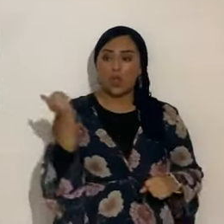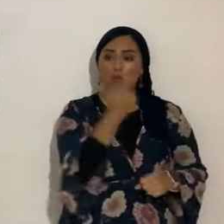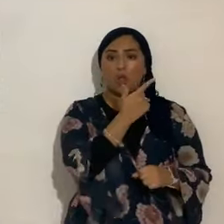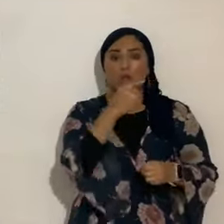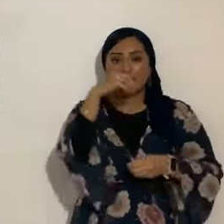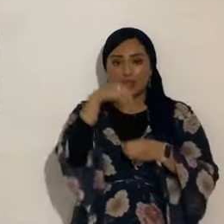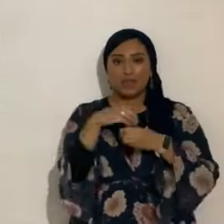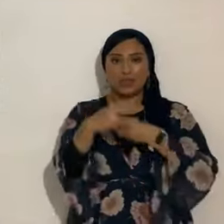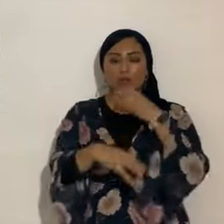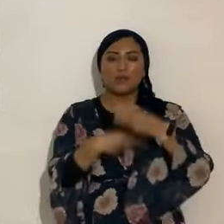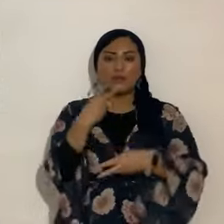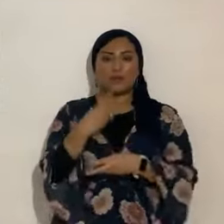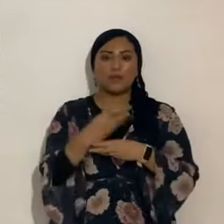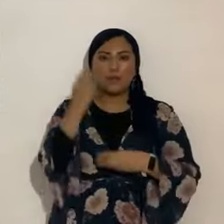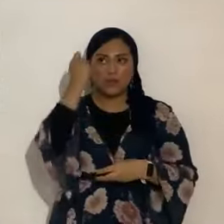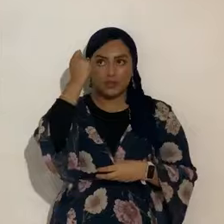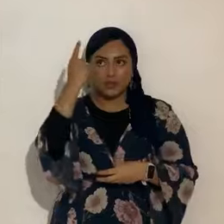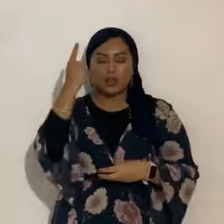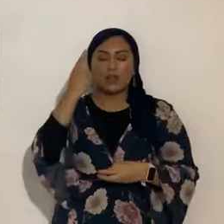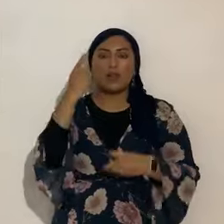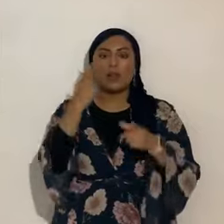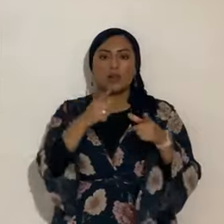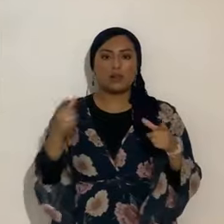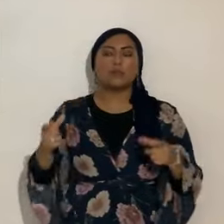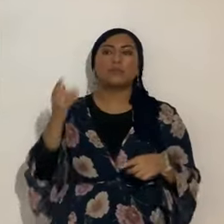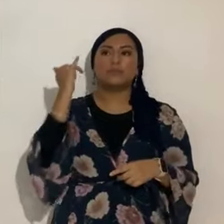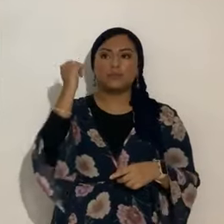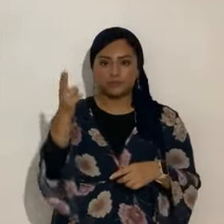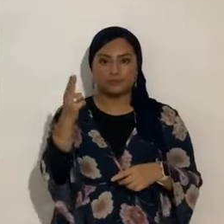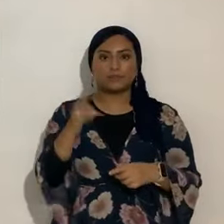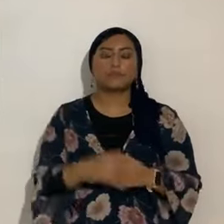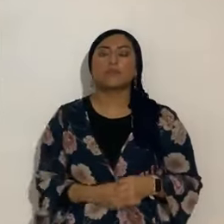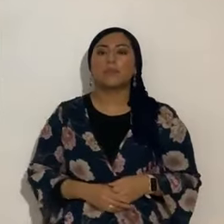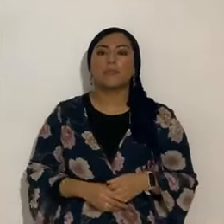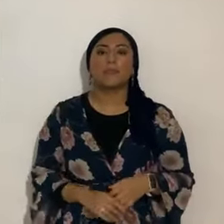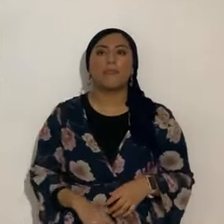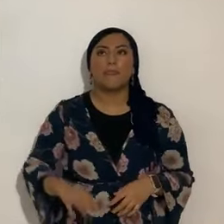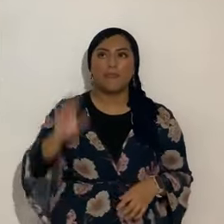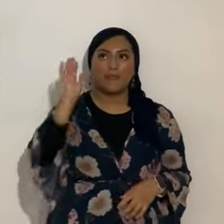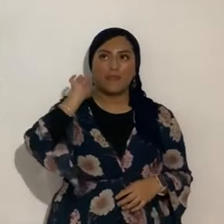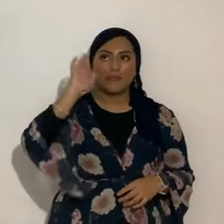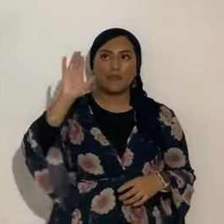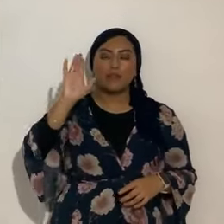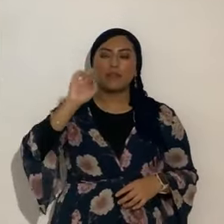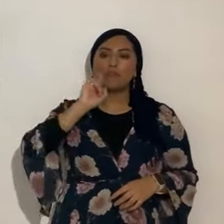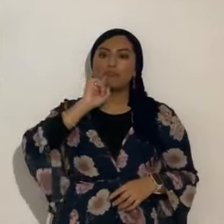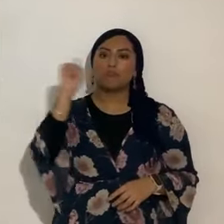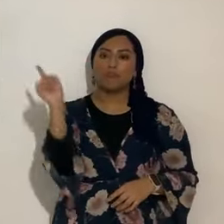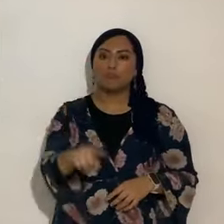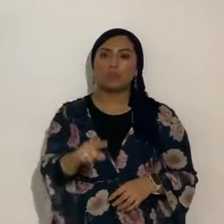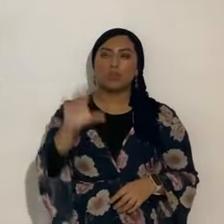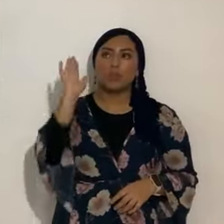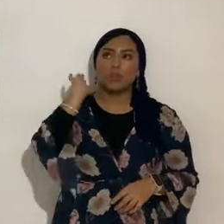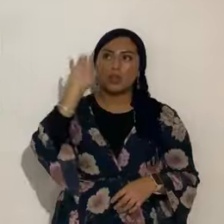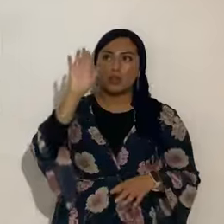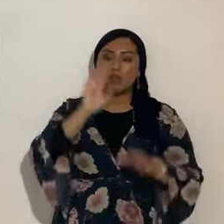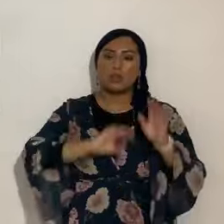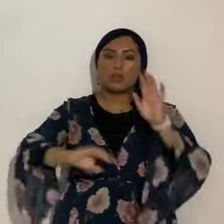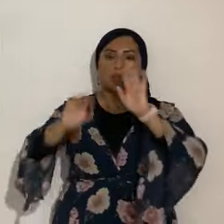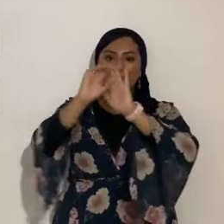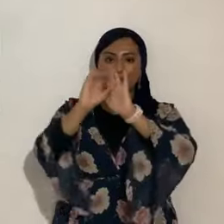mundo entendamos el idioma de Yahweh, sus ordenanzas, sus